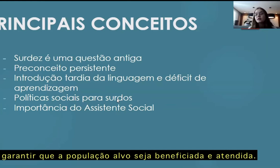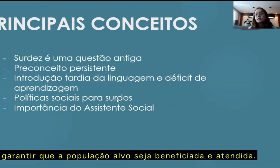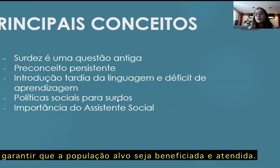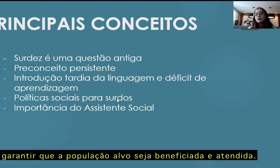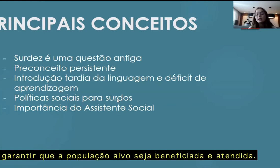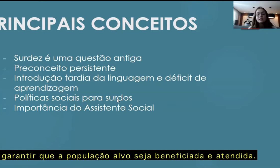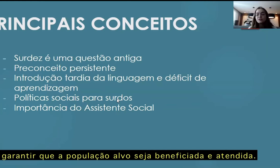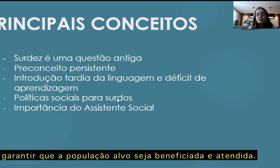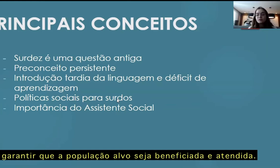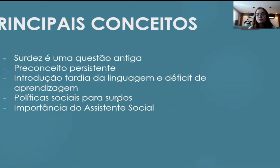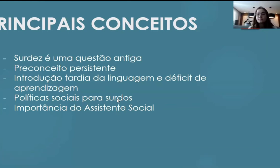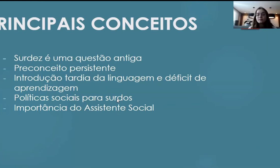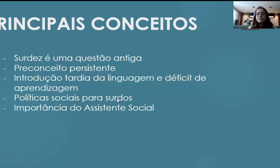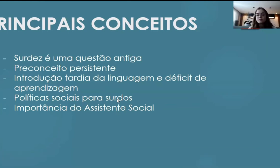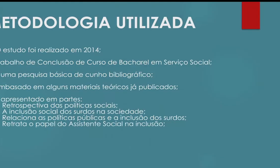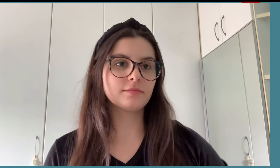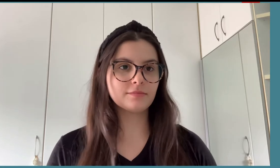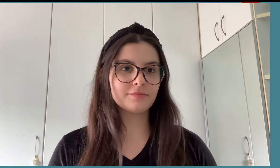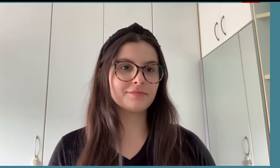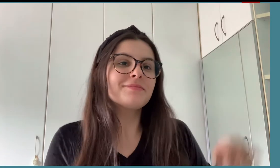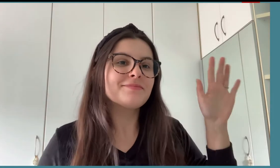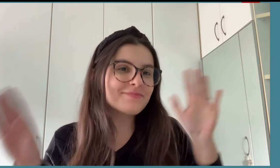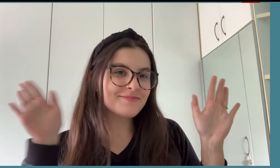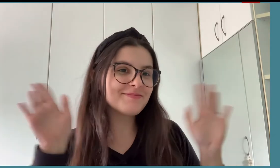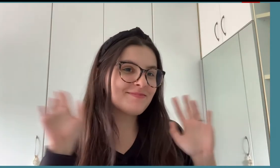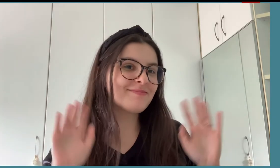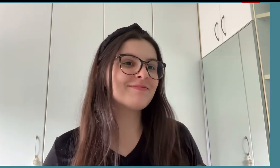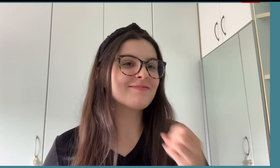beneficiados e atendidos.